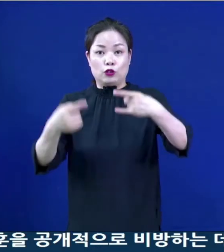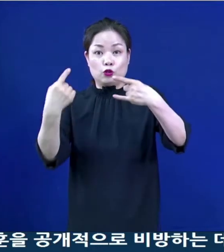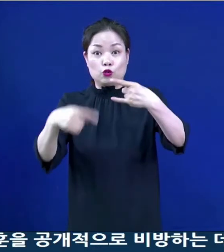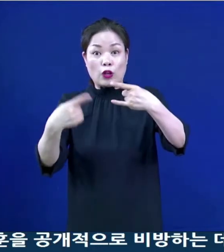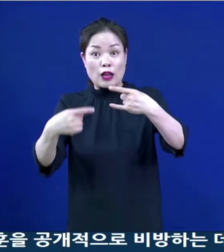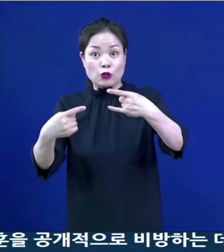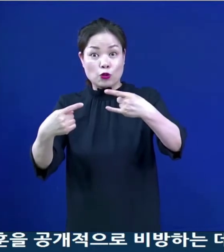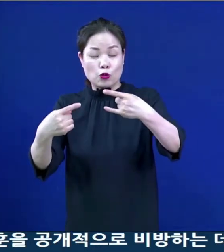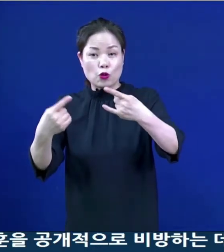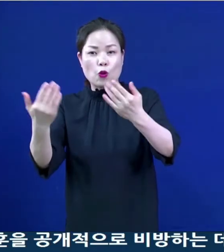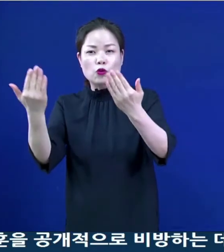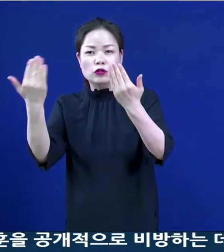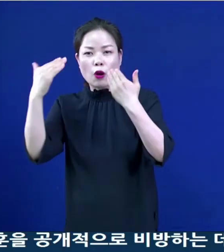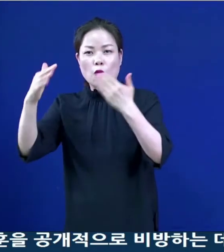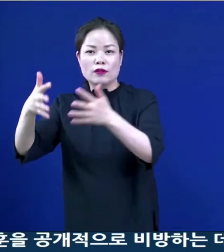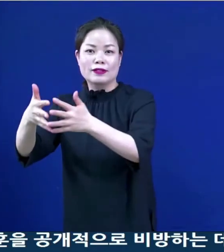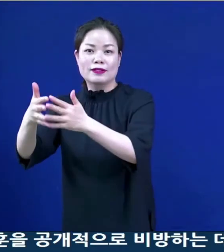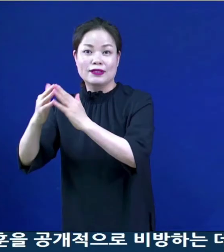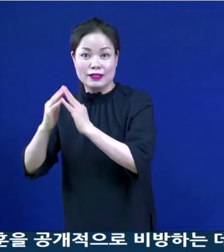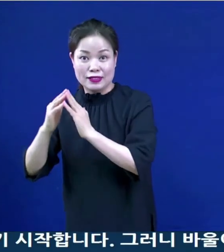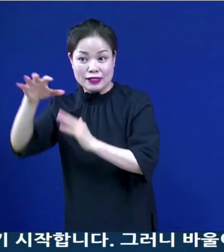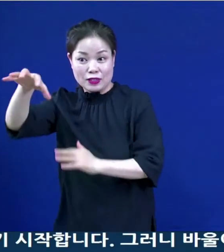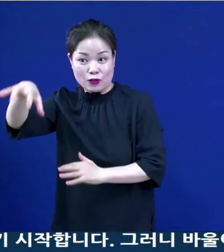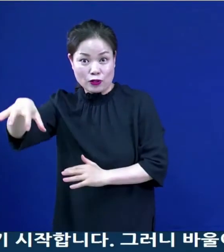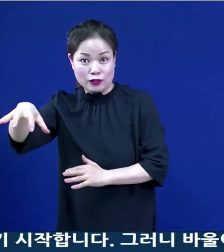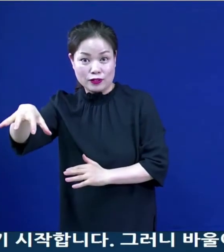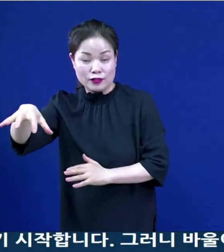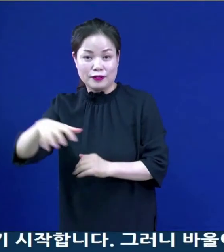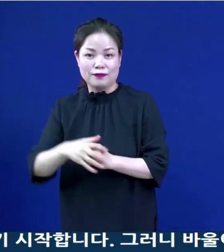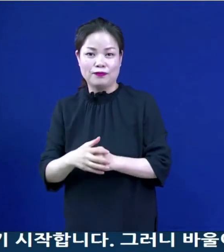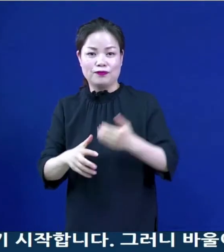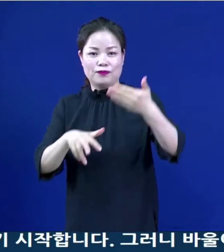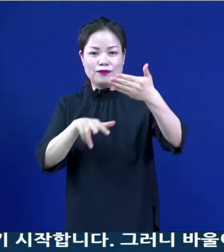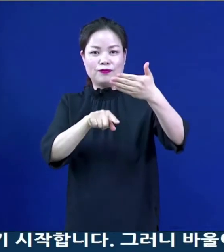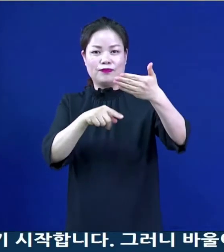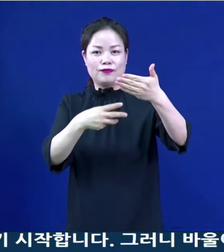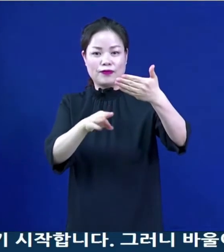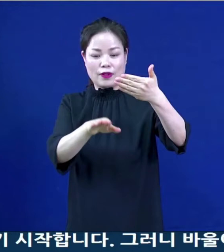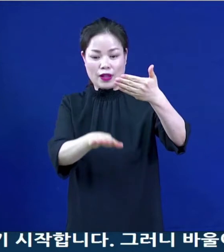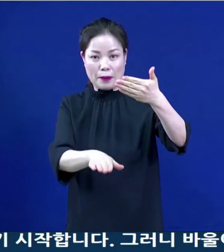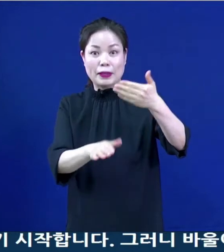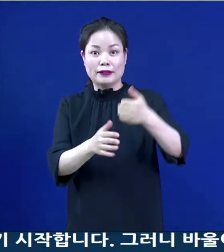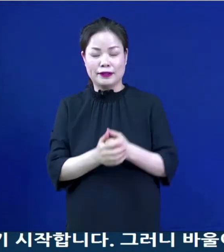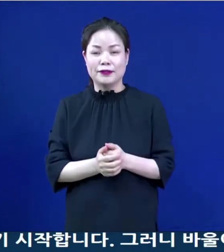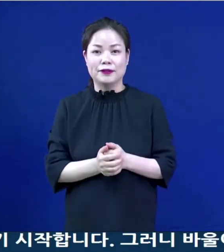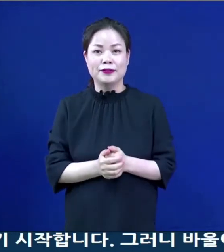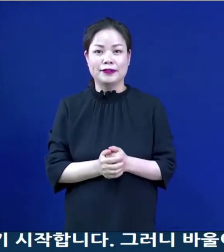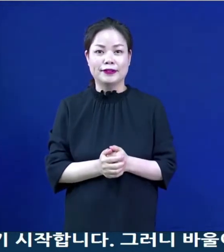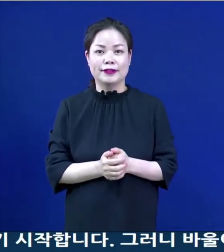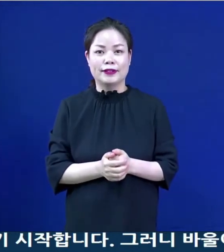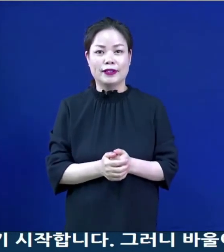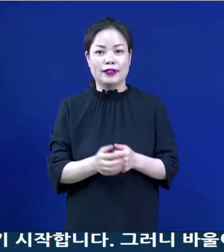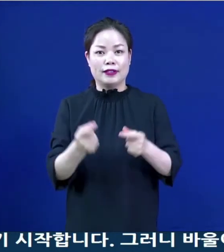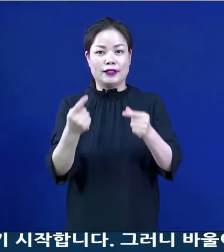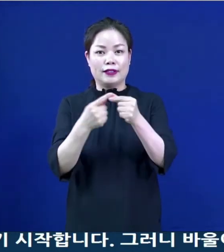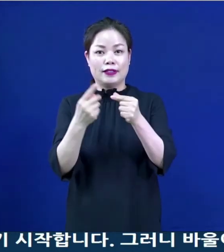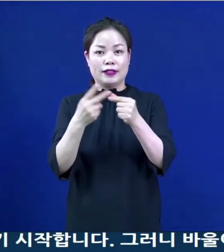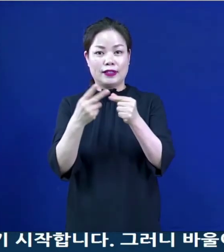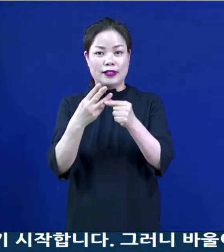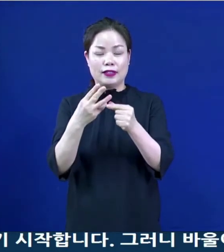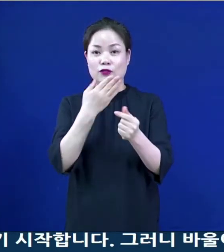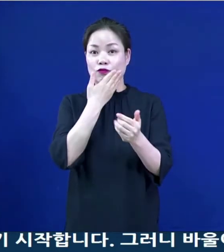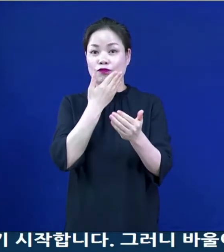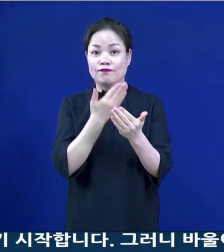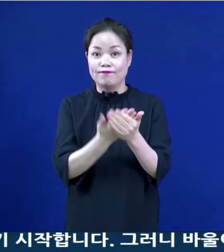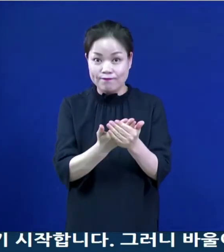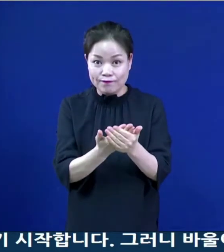서원을 세운 거죠. 자, 이제 두란노 서원에서 어떻게 했는지 9절 하반절부터 봅니다. 여기 이제 세 가지 포인트가 있어요.